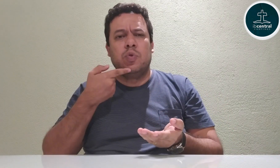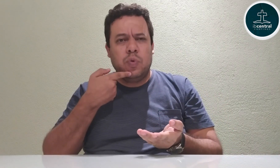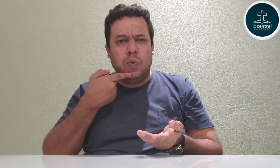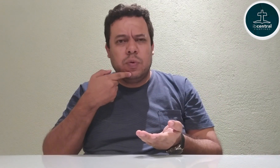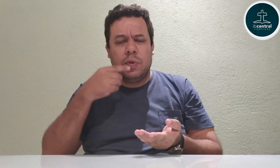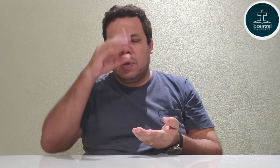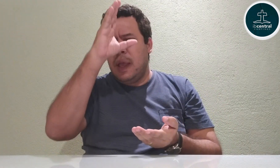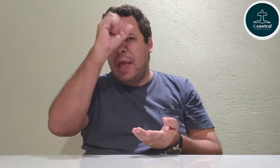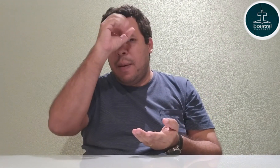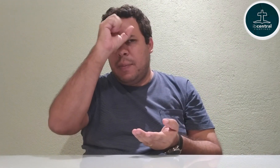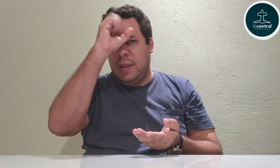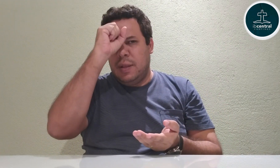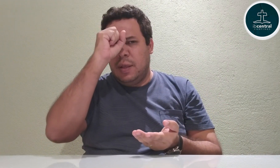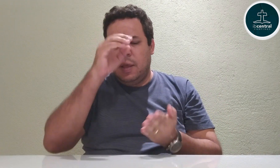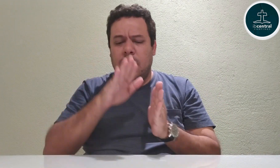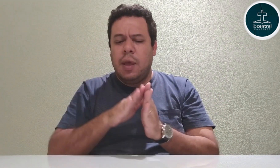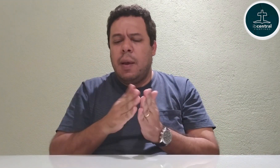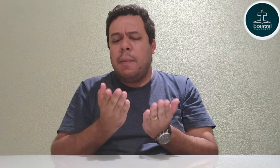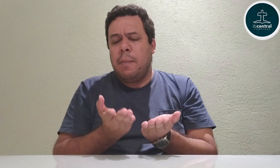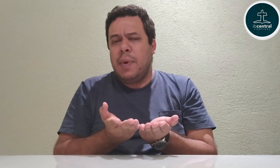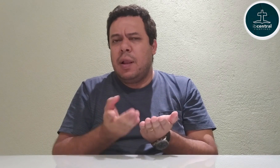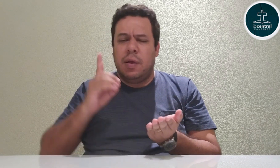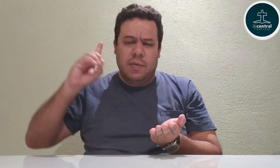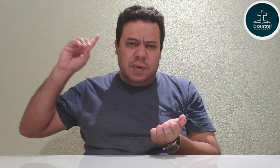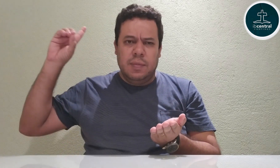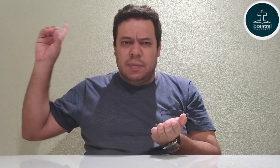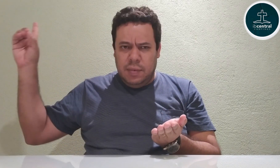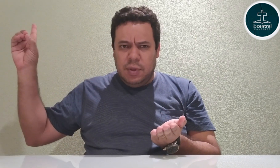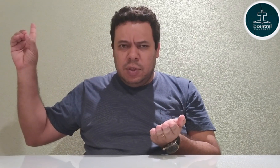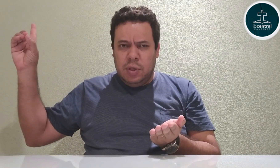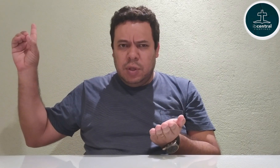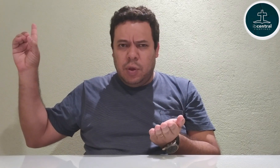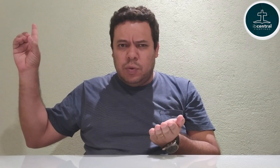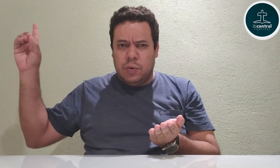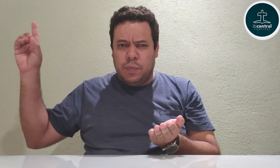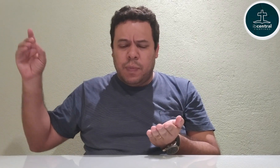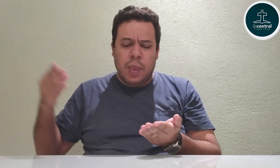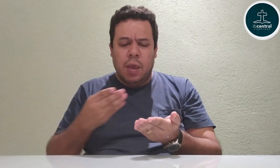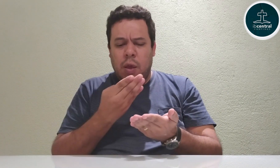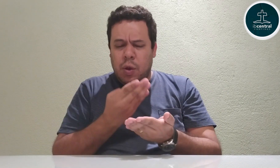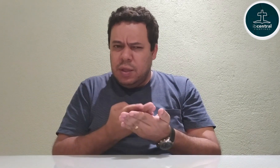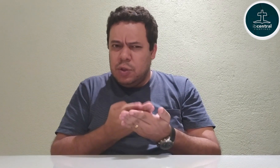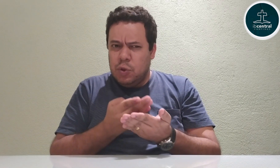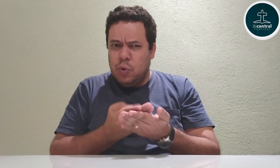queremos ajudar vocês surdos a aprenderem a palavra de Deus.